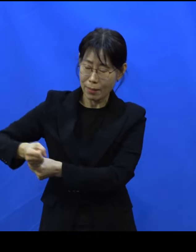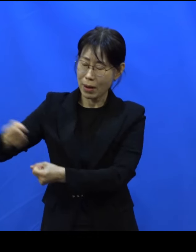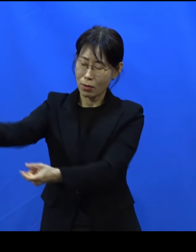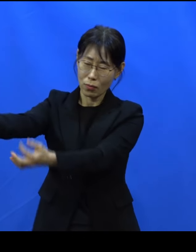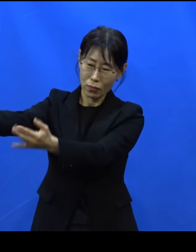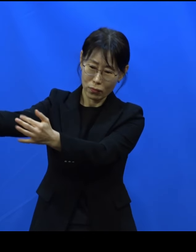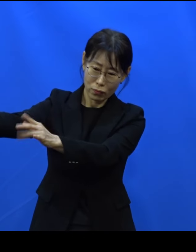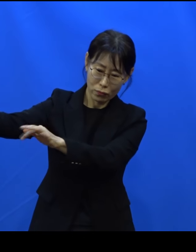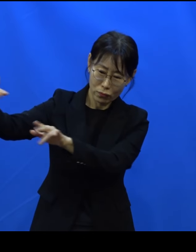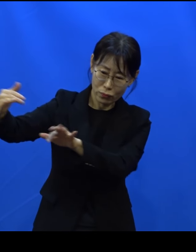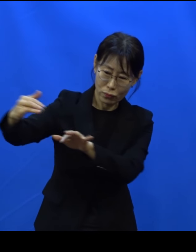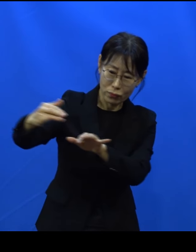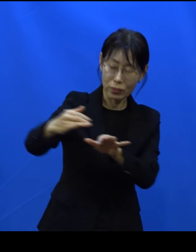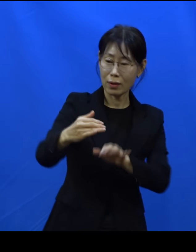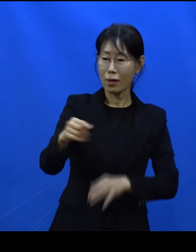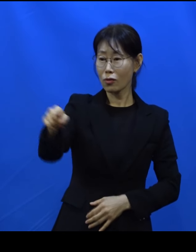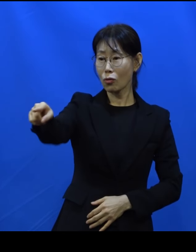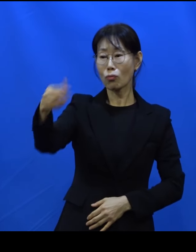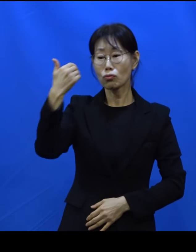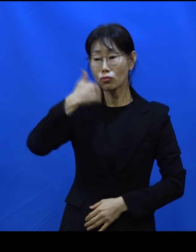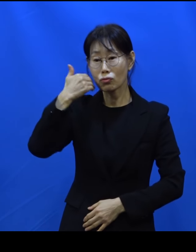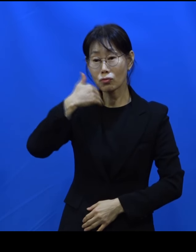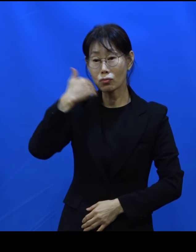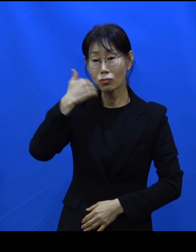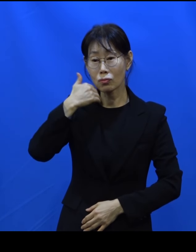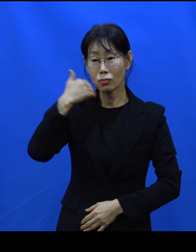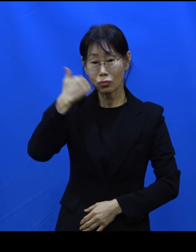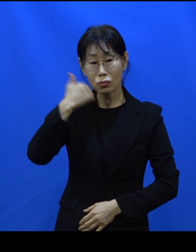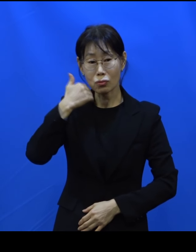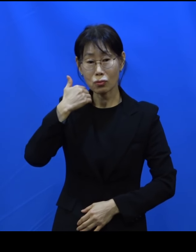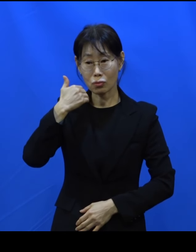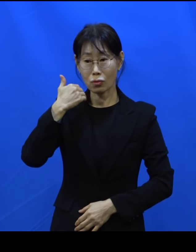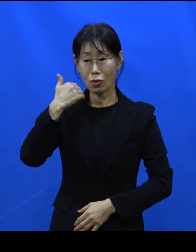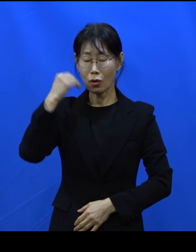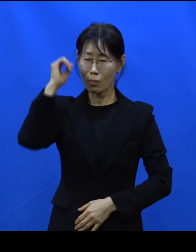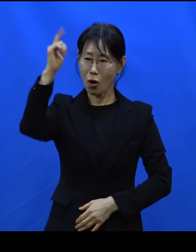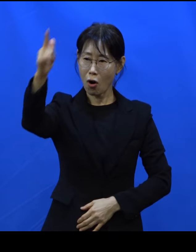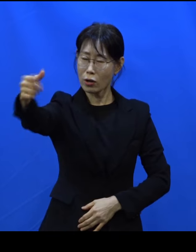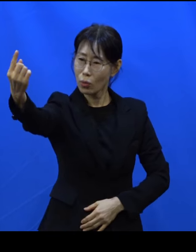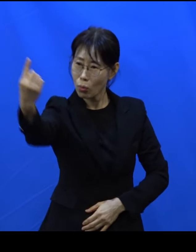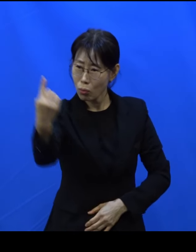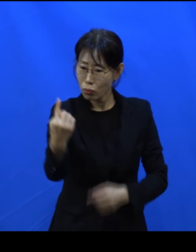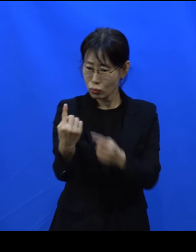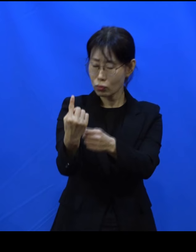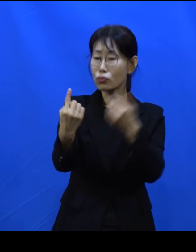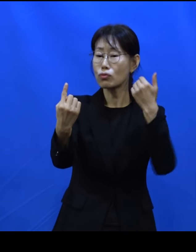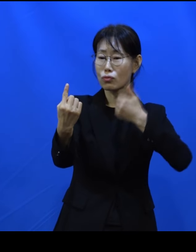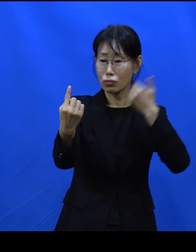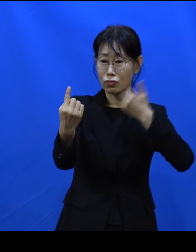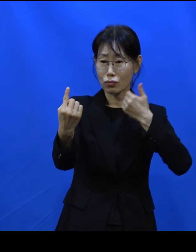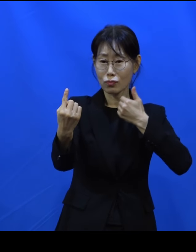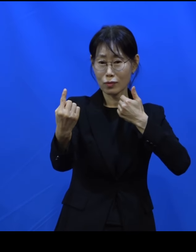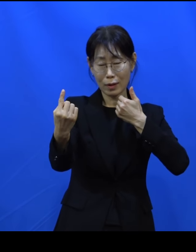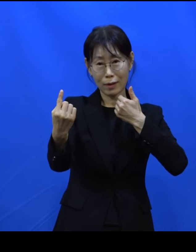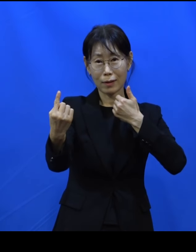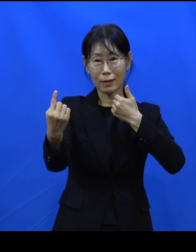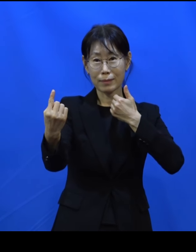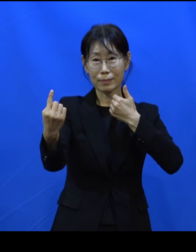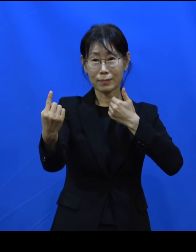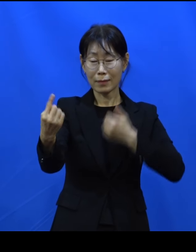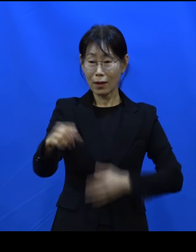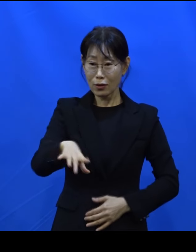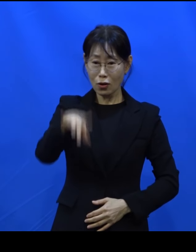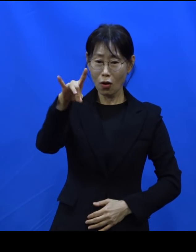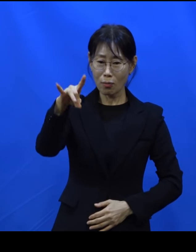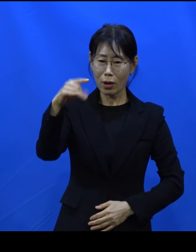거죠. 그들이 누구냐는 거죠. 거친 들에서 오는 자가 누구냐. 얘기는 뭐냐. 처음엔 누가 오는지 분명하지 않은